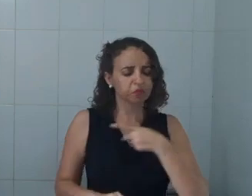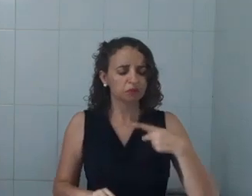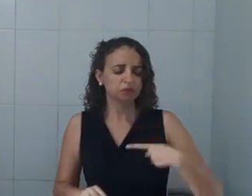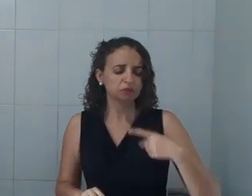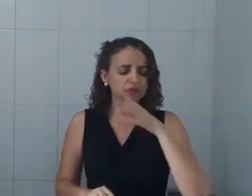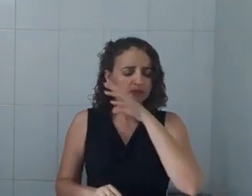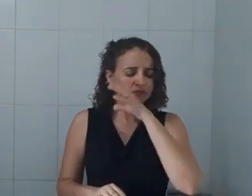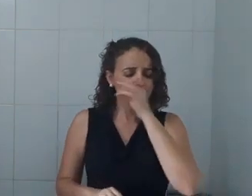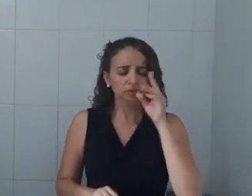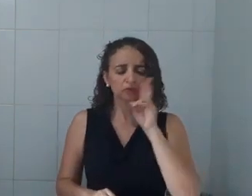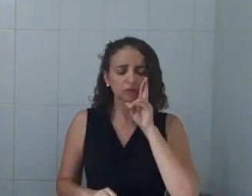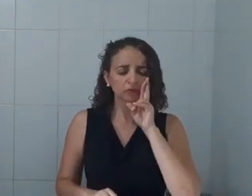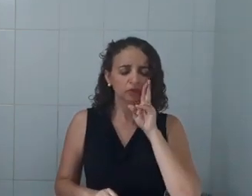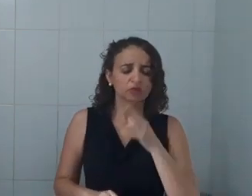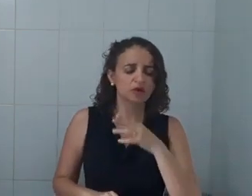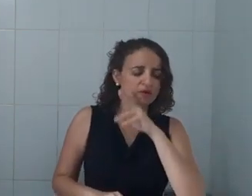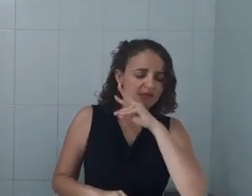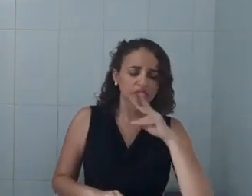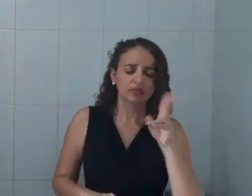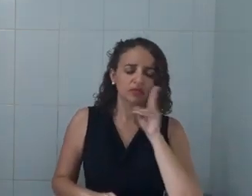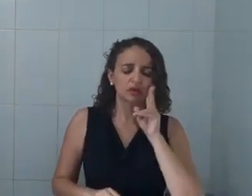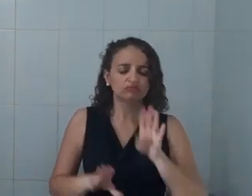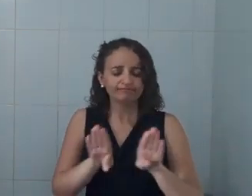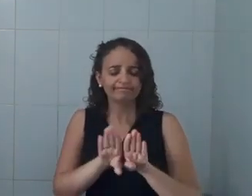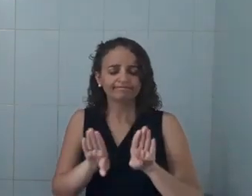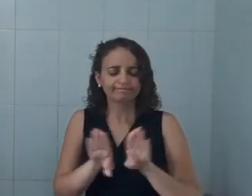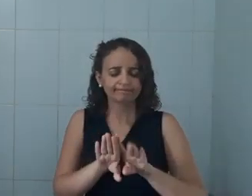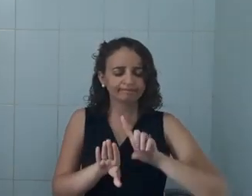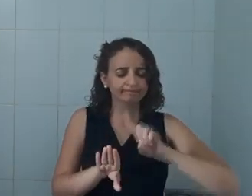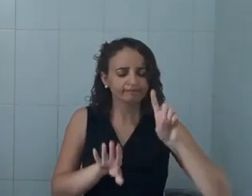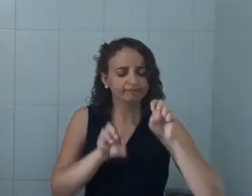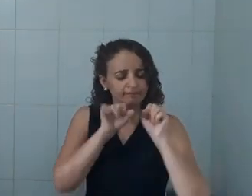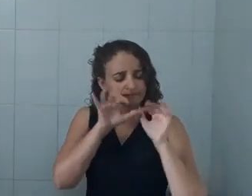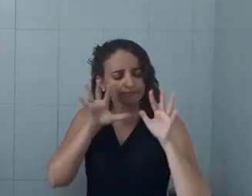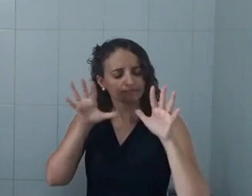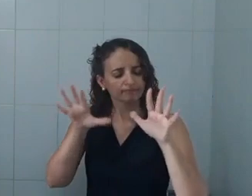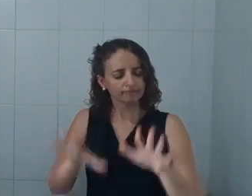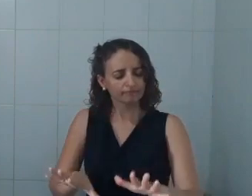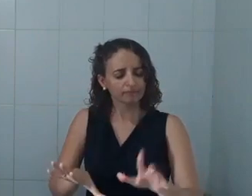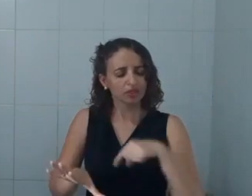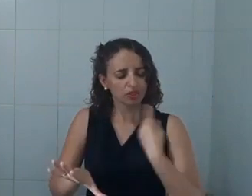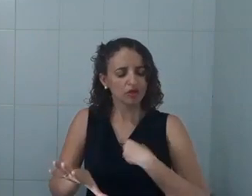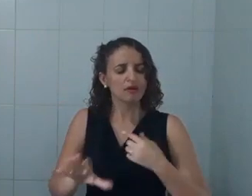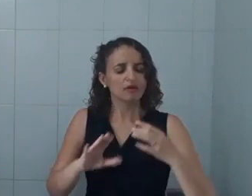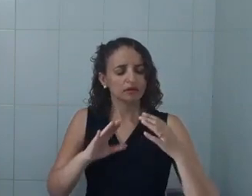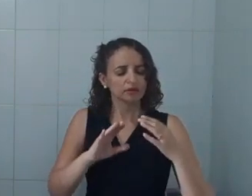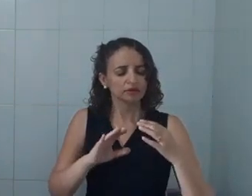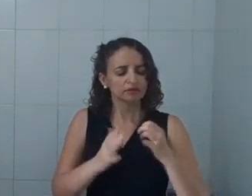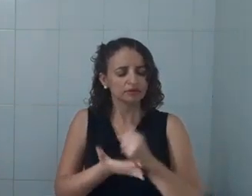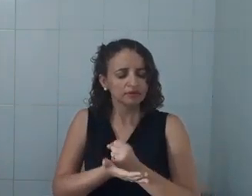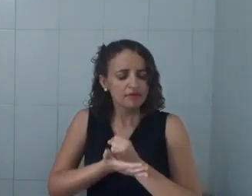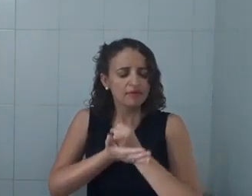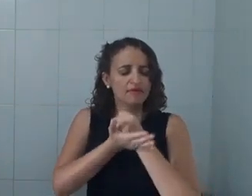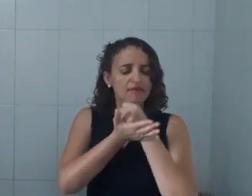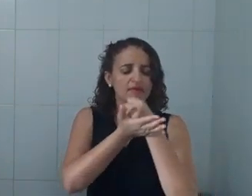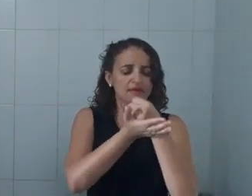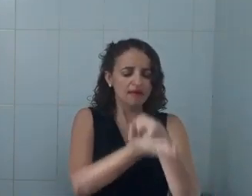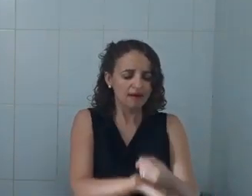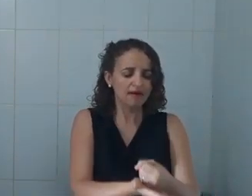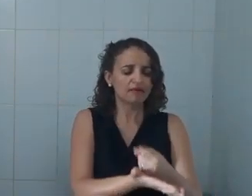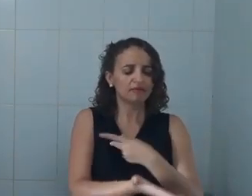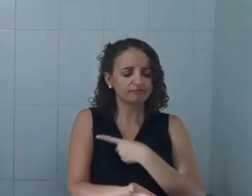sua filha, Deus, que está aqui continuando conosco, Senhor. Leva os teus servos em paz, para que possa, Senhor, lá